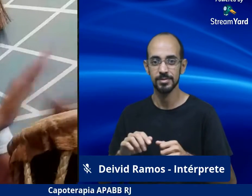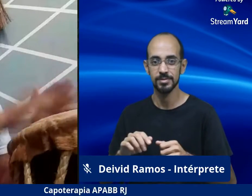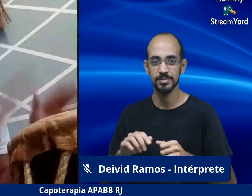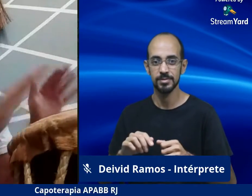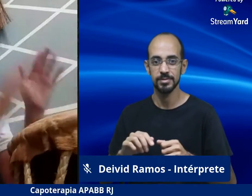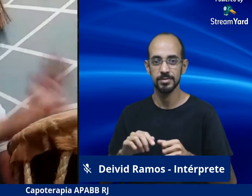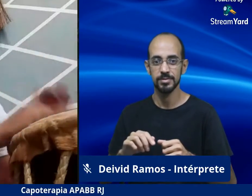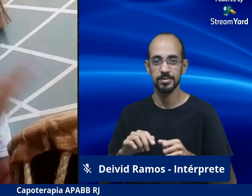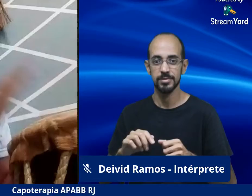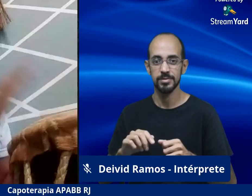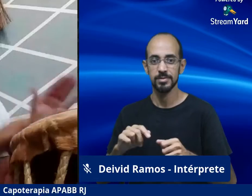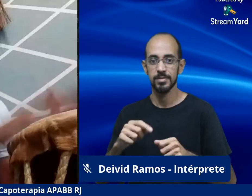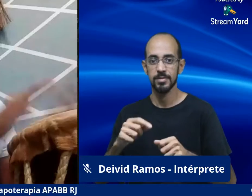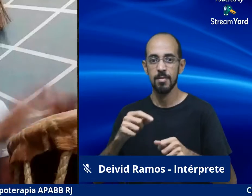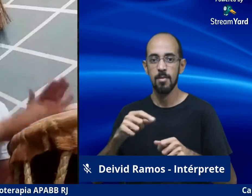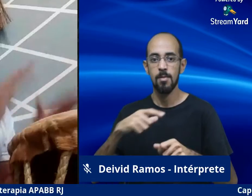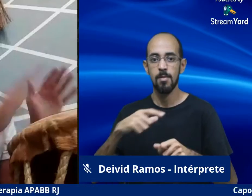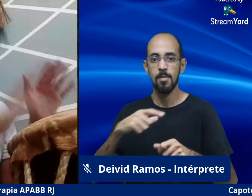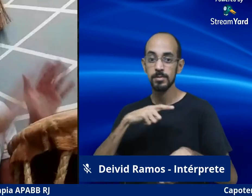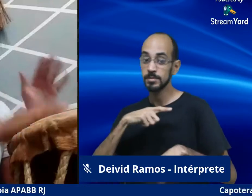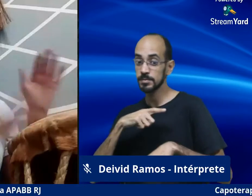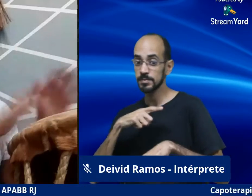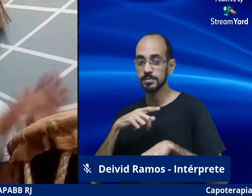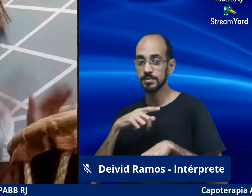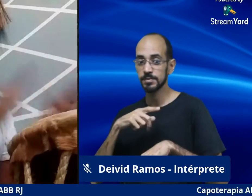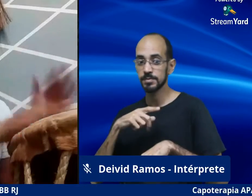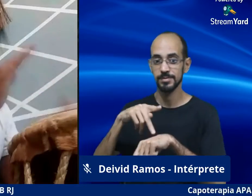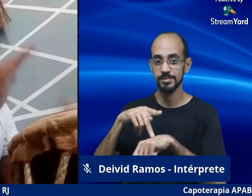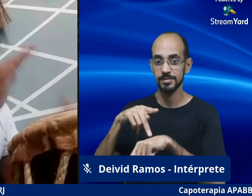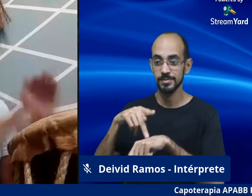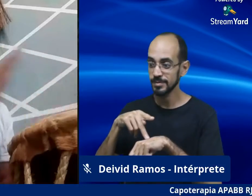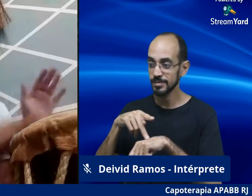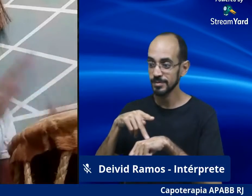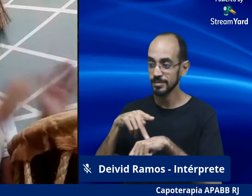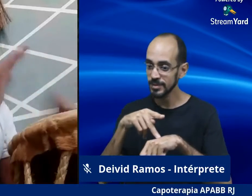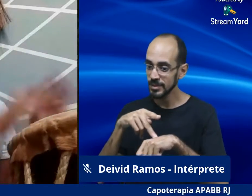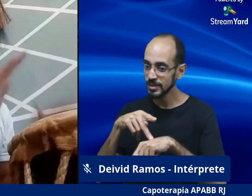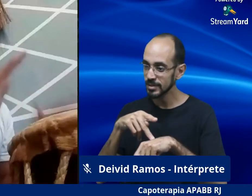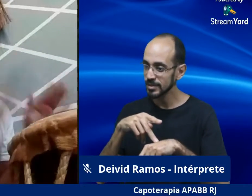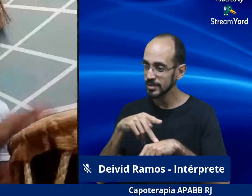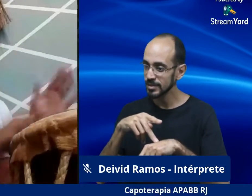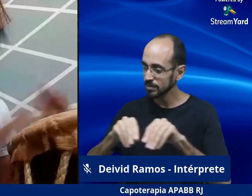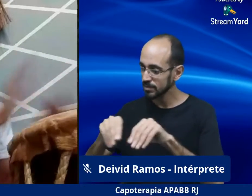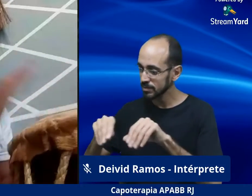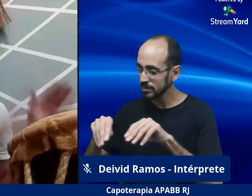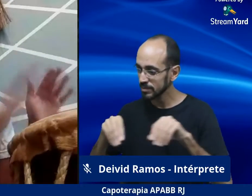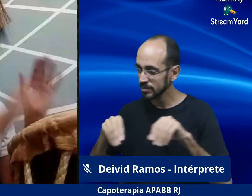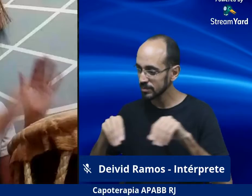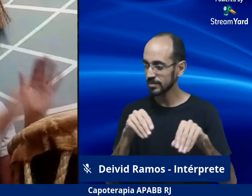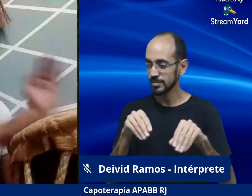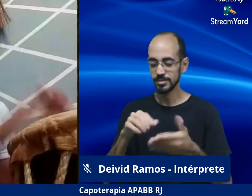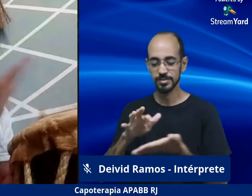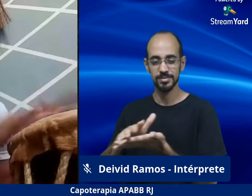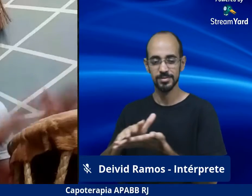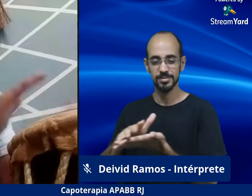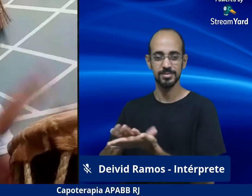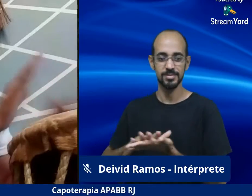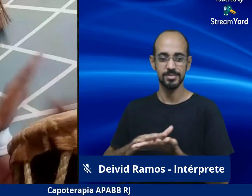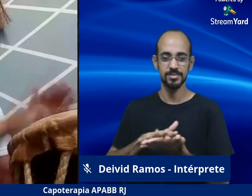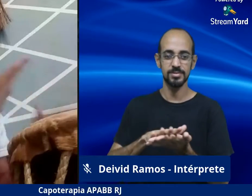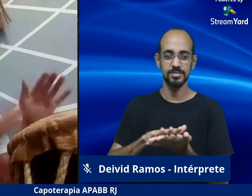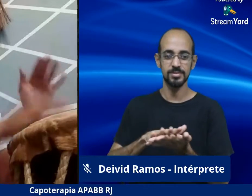tem pedrinha miúda, oi tem pedrinha caúda, oi tem pedrinha miúda, oi tem pedrinha